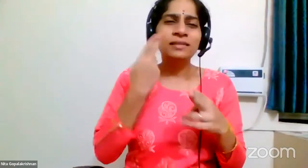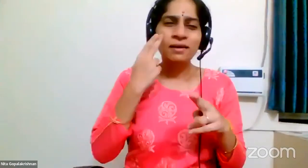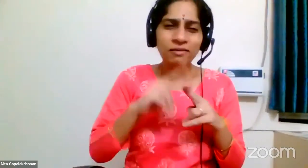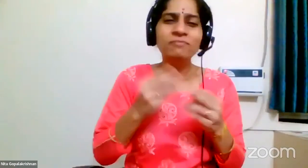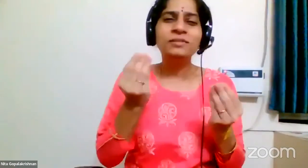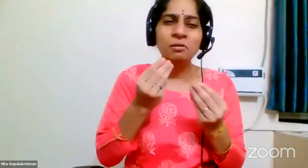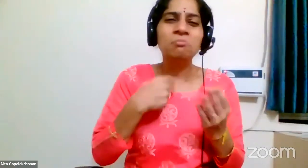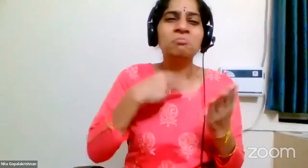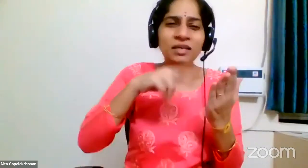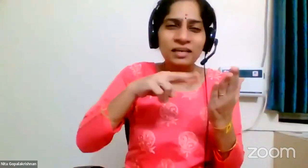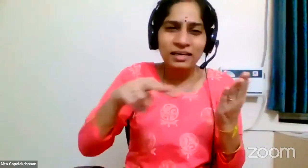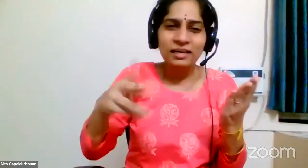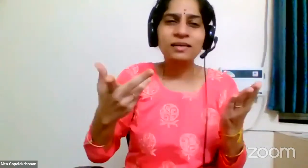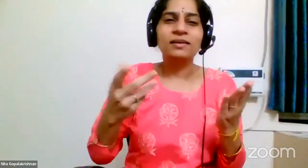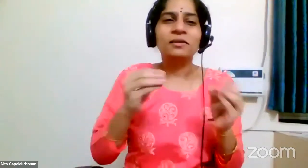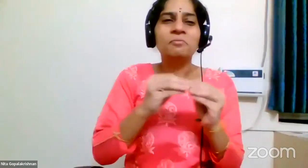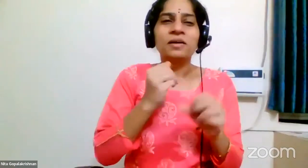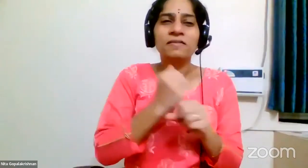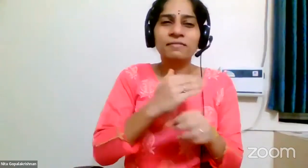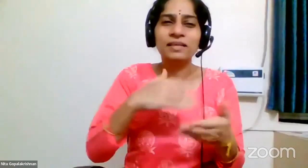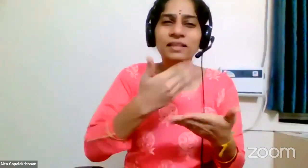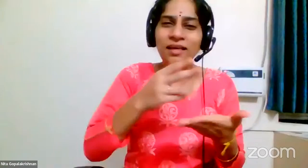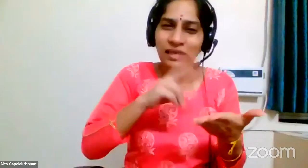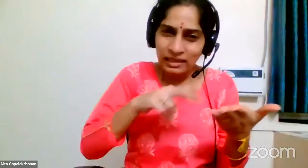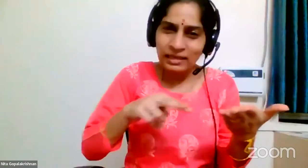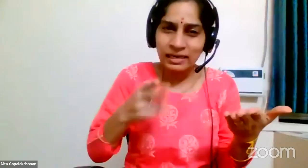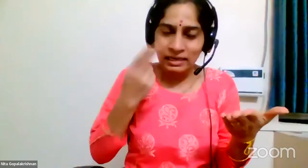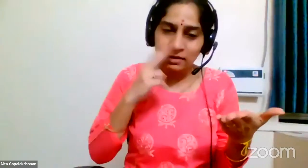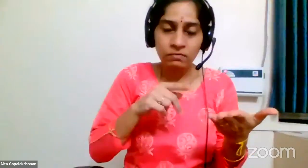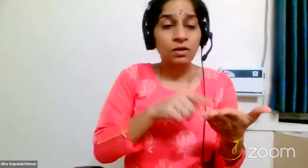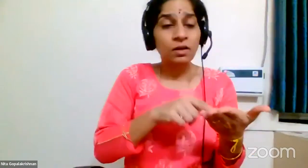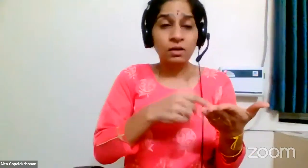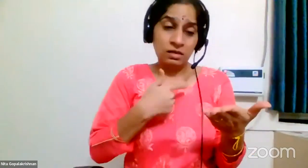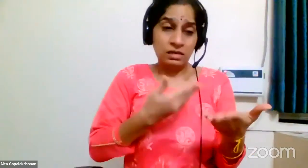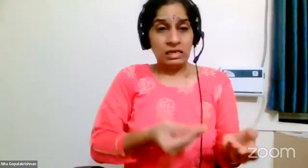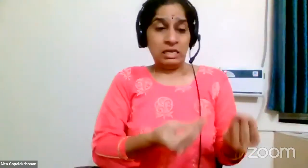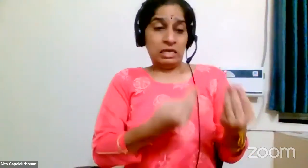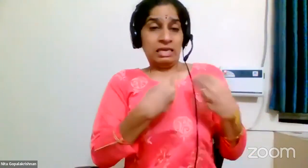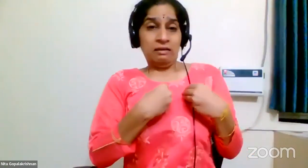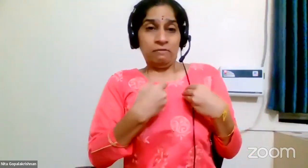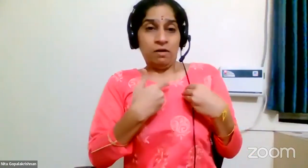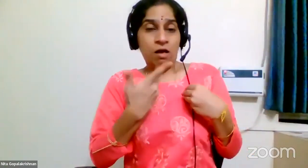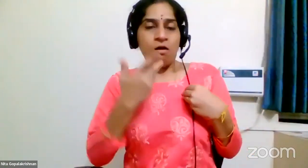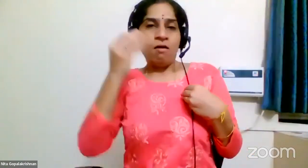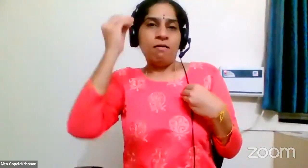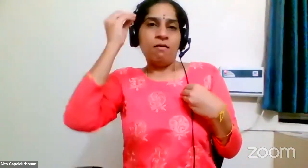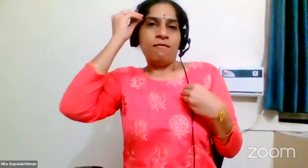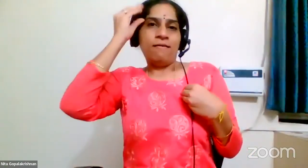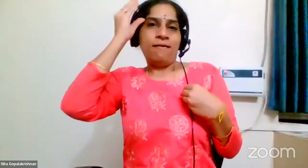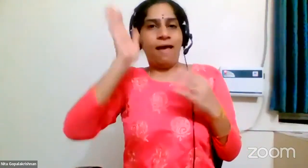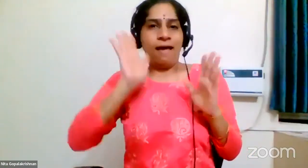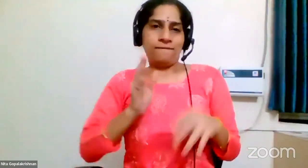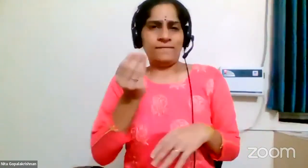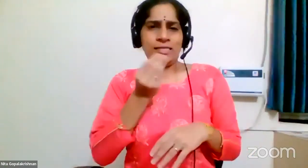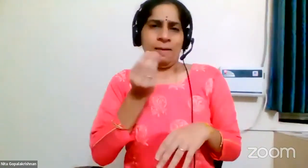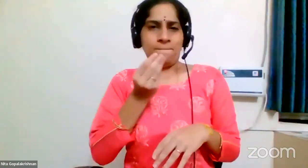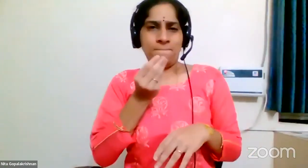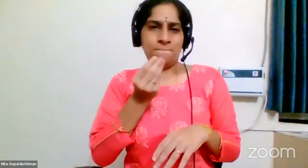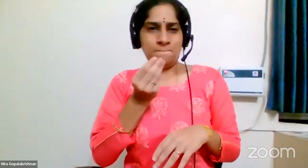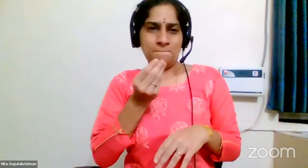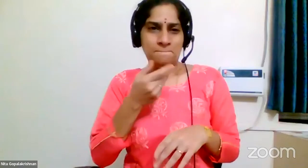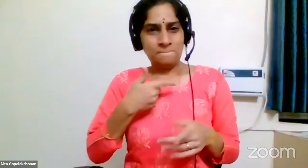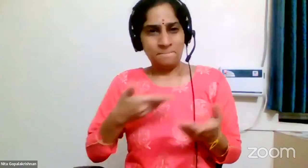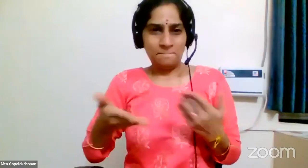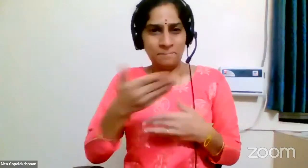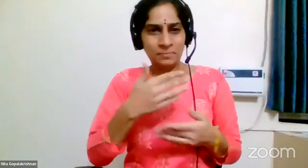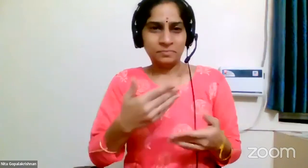से हमें क्या हो जाए, हमें नॉलेज हो जाए, है ना, हमें कुछ ज्ञान प्राप्त हो जाए, तो